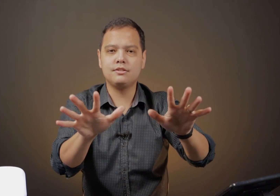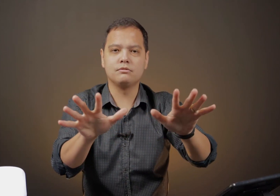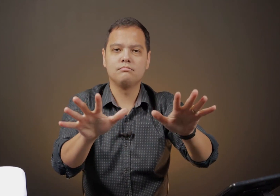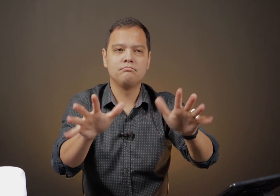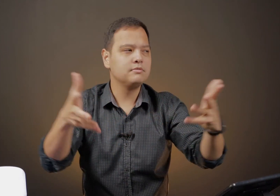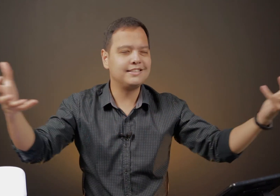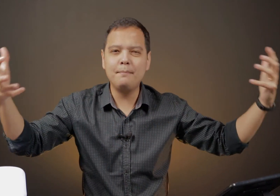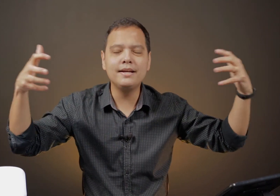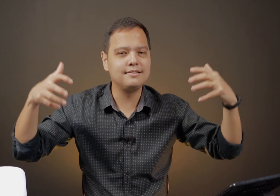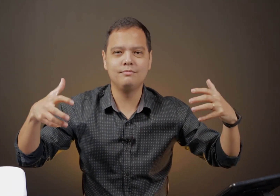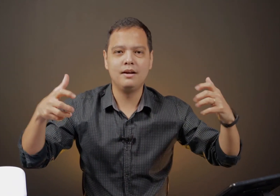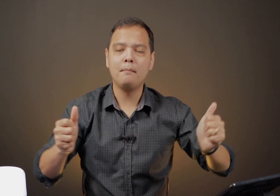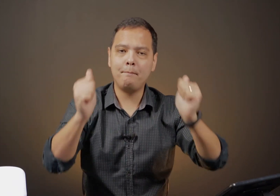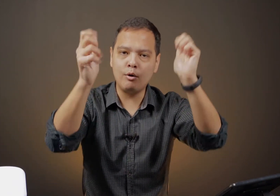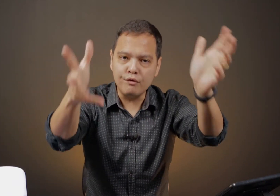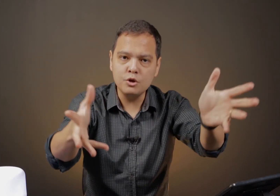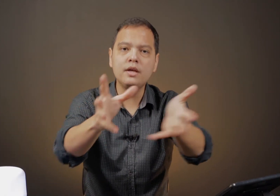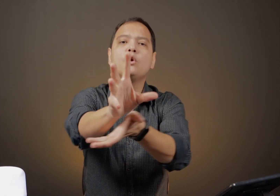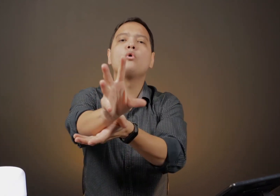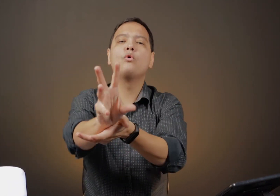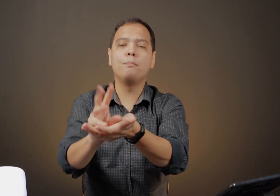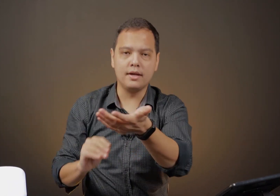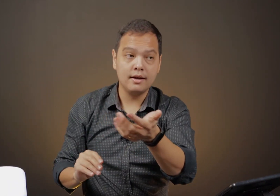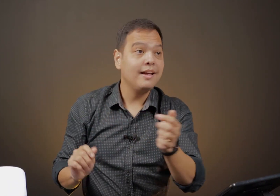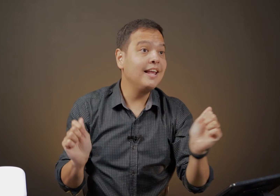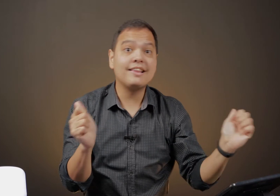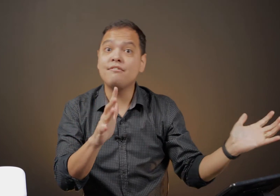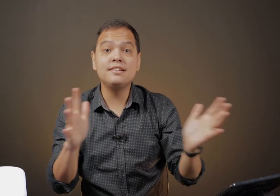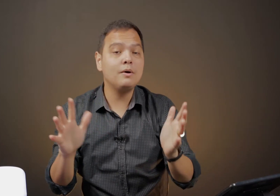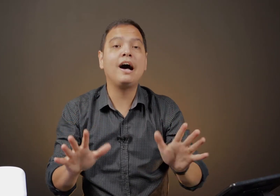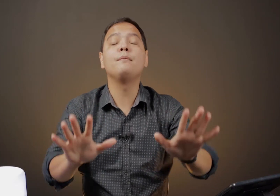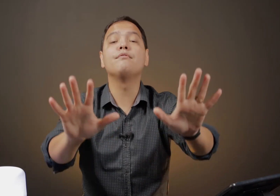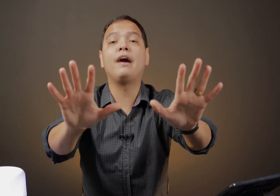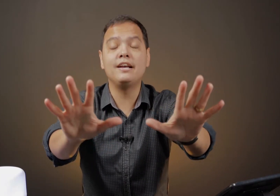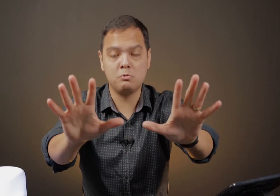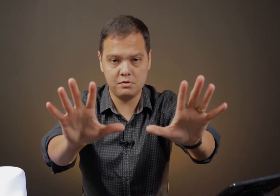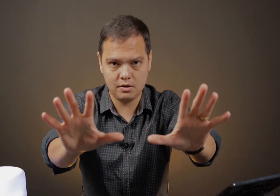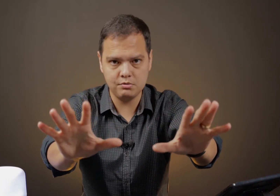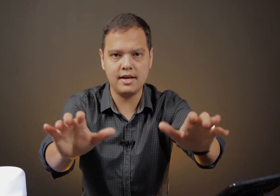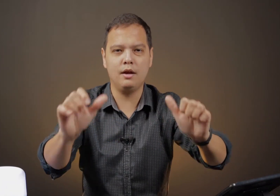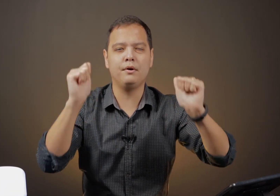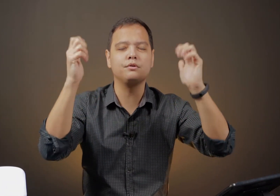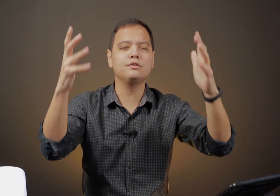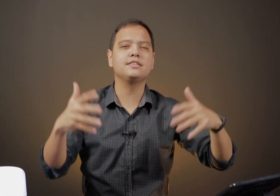isso sem pressão. Pega o vídeo e copia. Ele está fazendo rápido, faz como você consegue, porque o seu cérebro